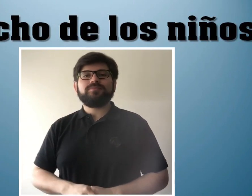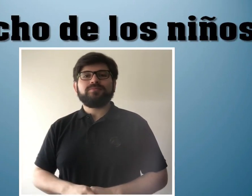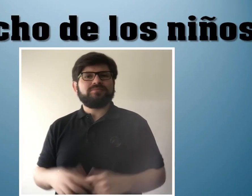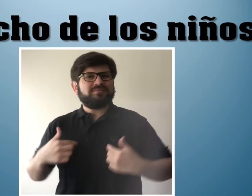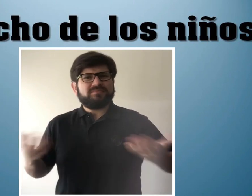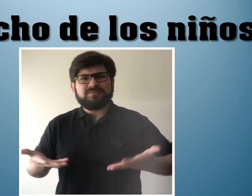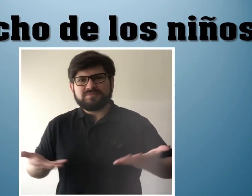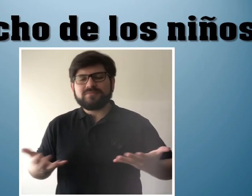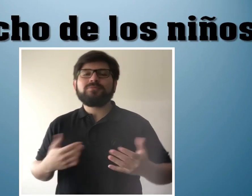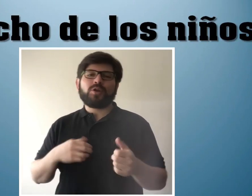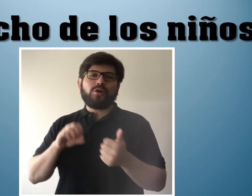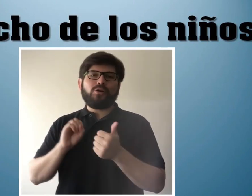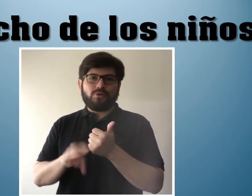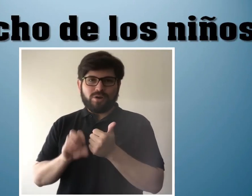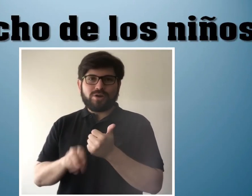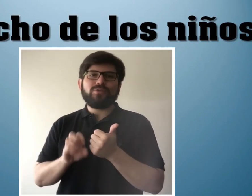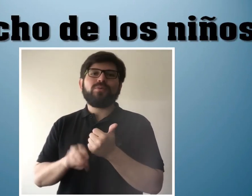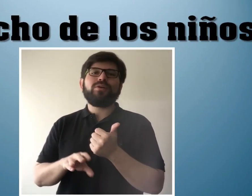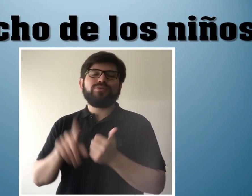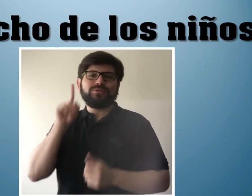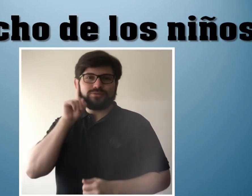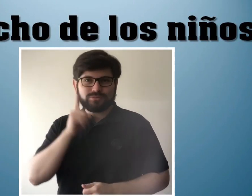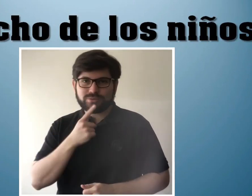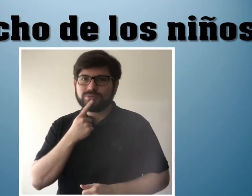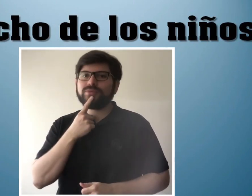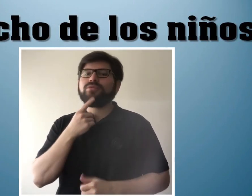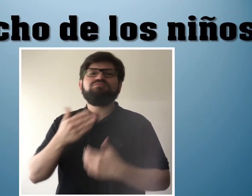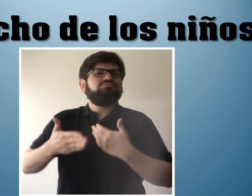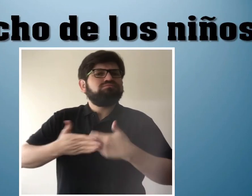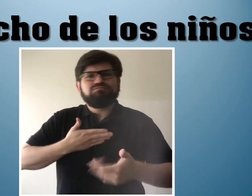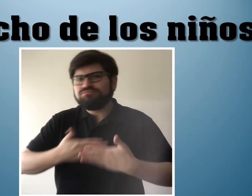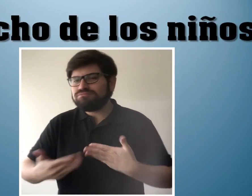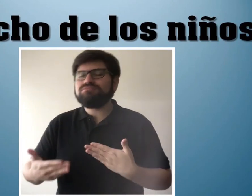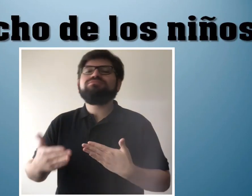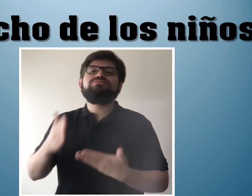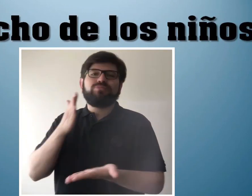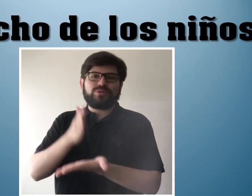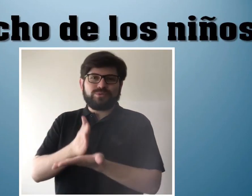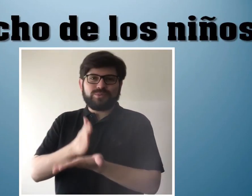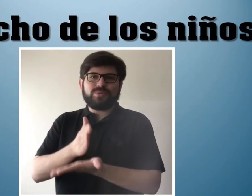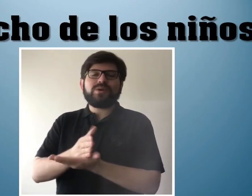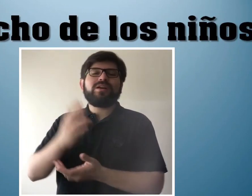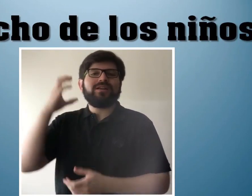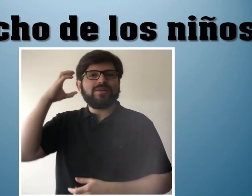¿Quién soy yo? Soy coeducador sordo. ¿Dónde trabajo? En el Colegio Bio Bio.